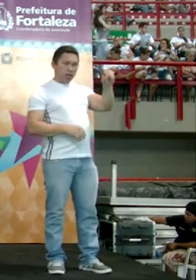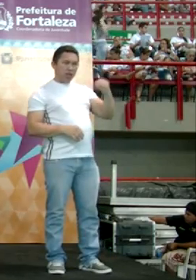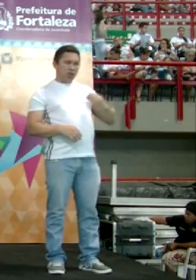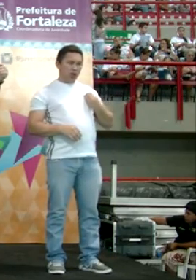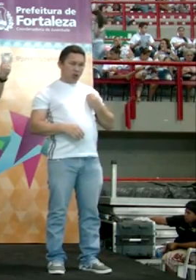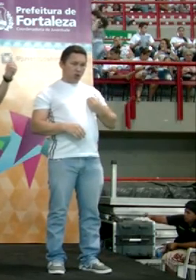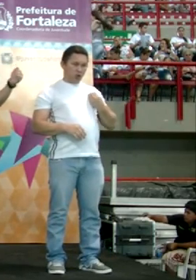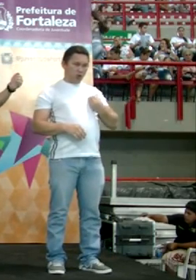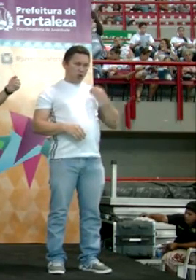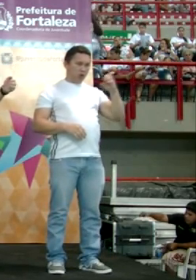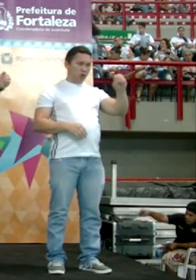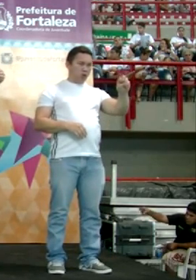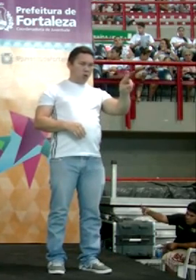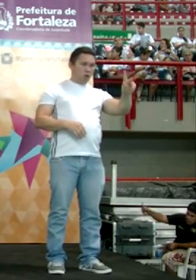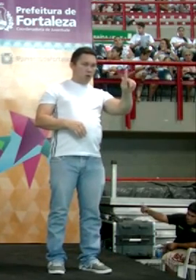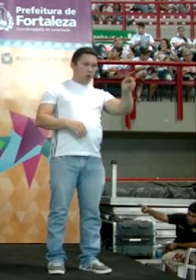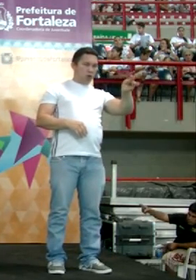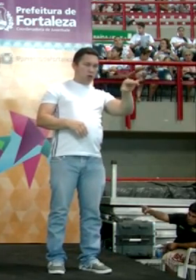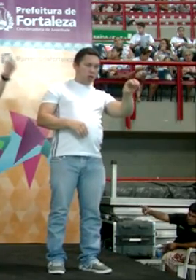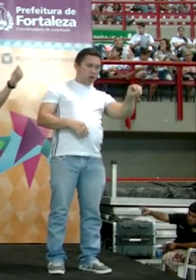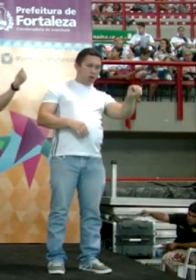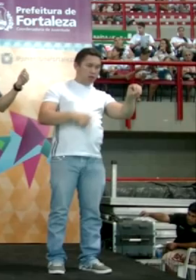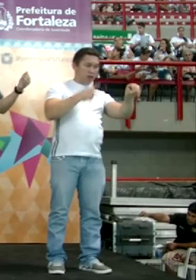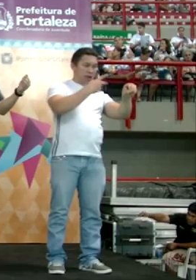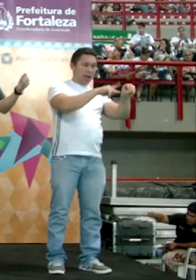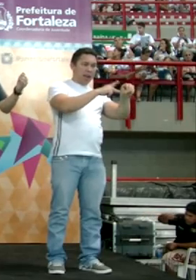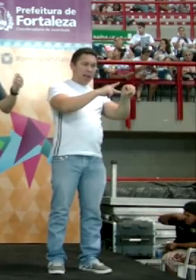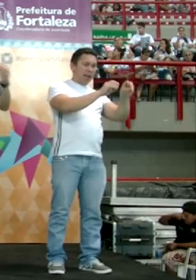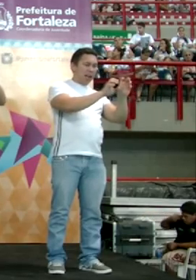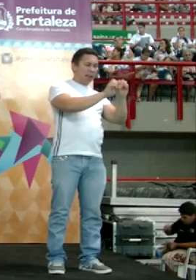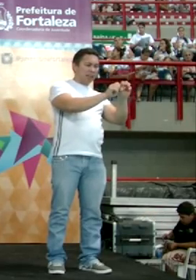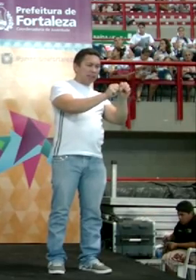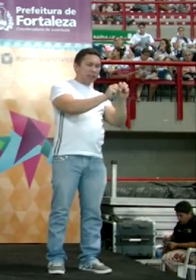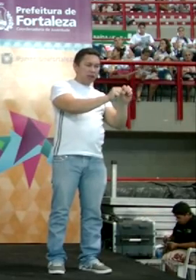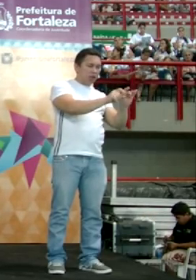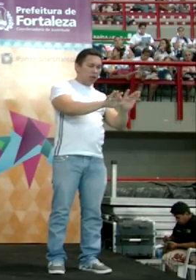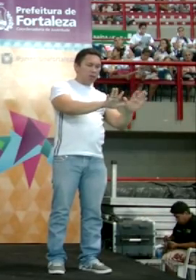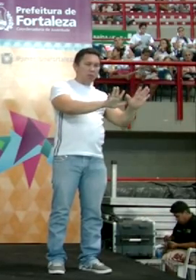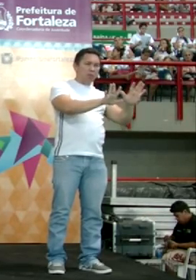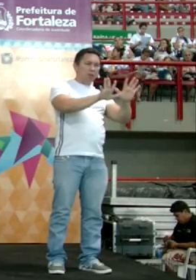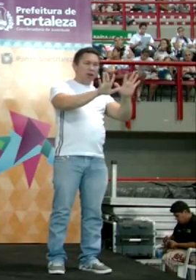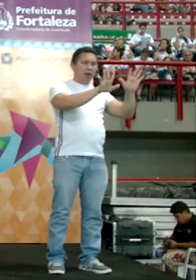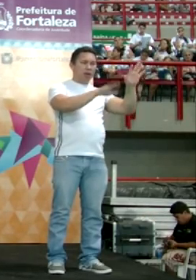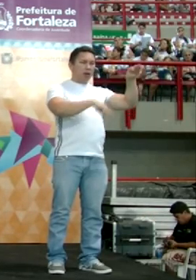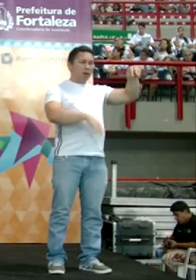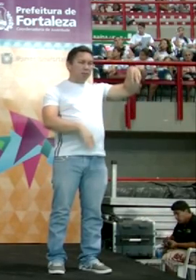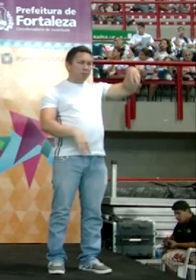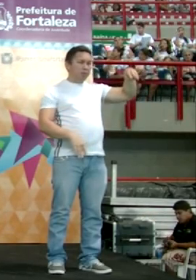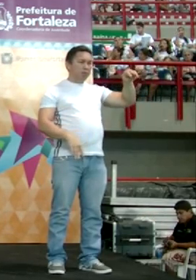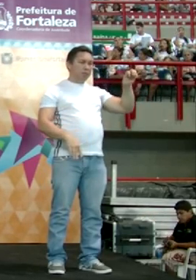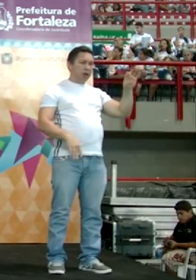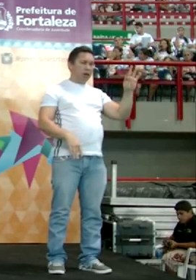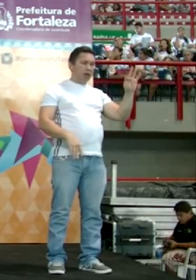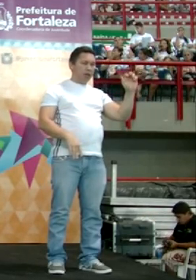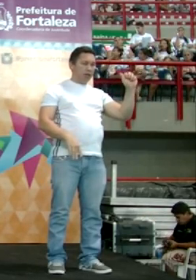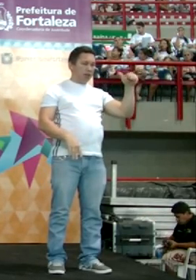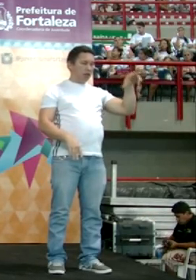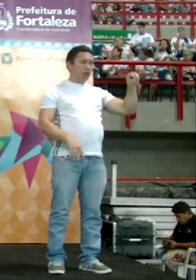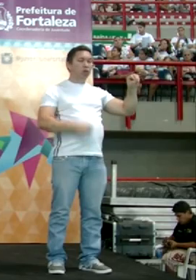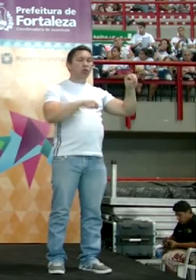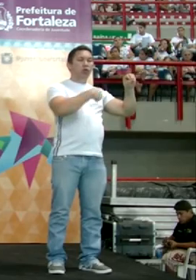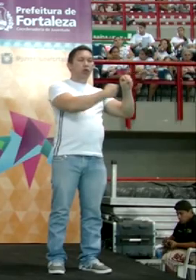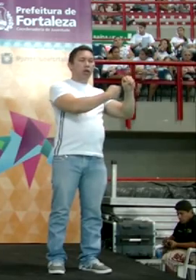que material orgânico em decomposição libera metano, né? Esse metano, ele pode ser aproveitado como combustível, ele é